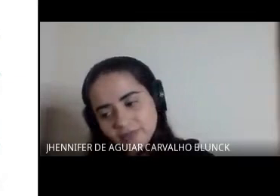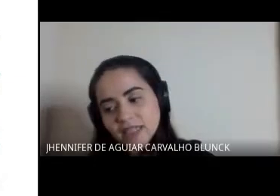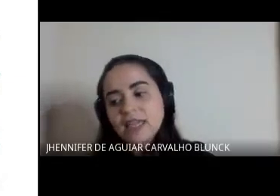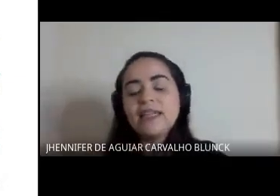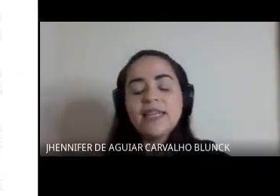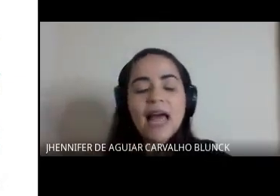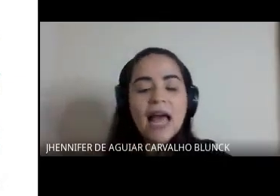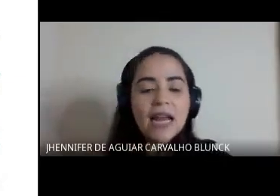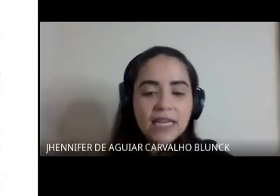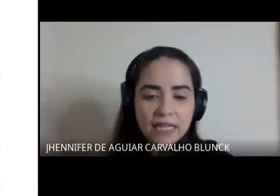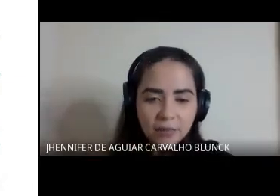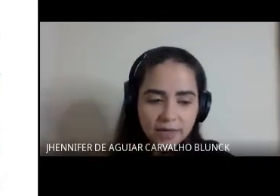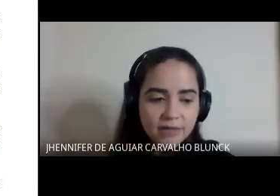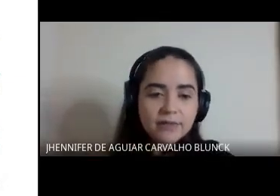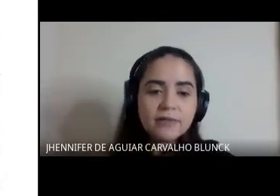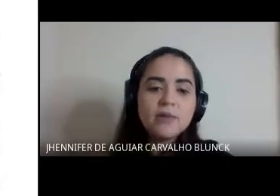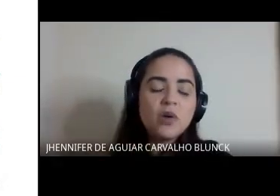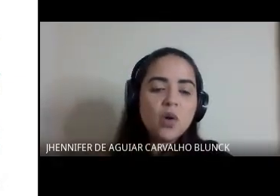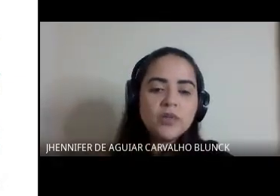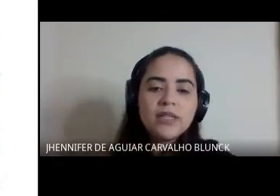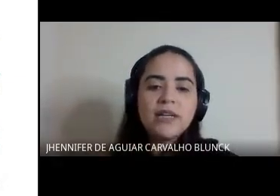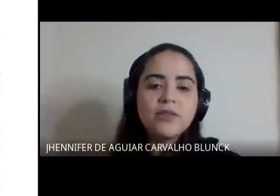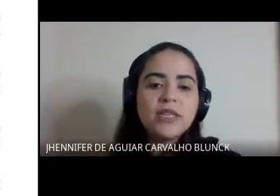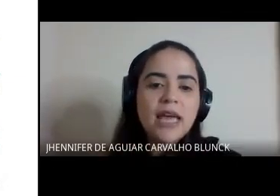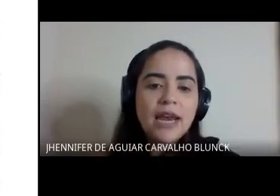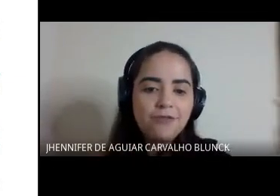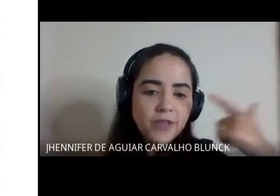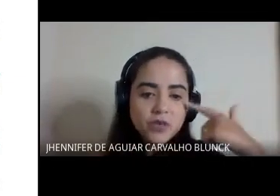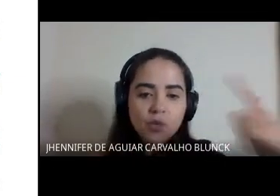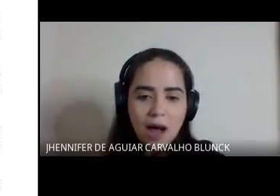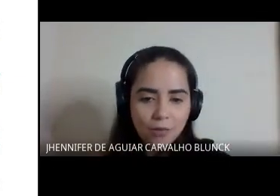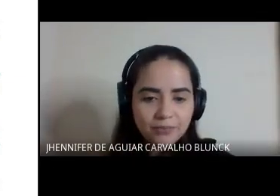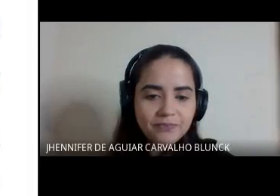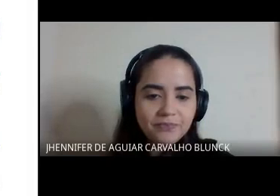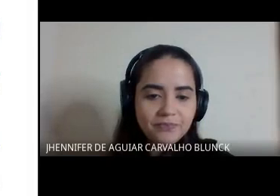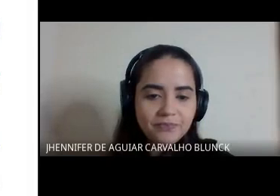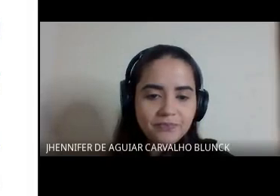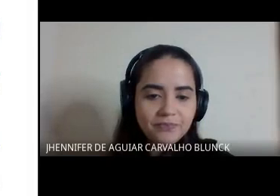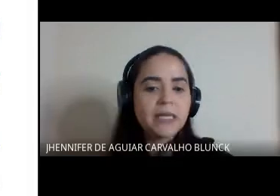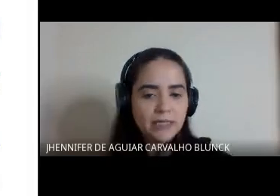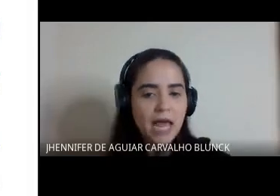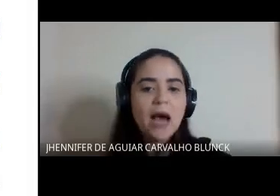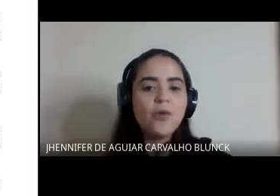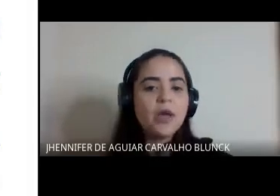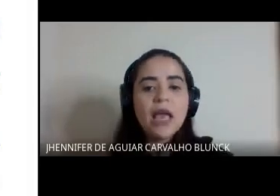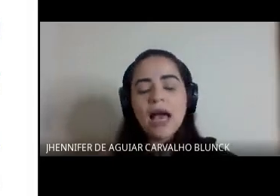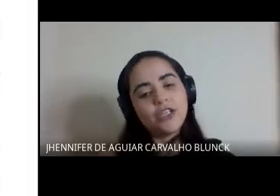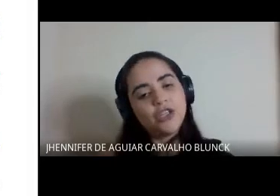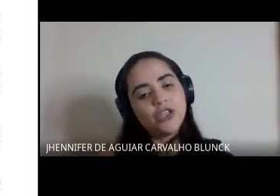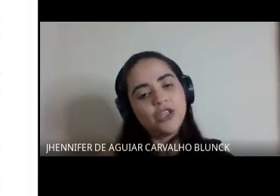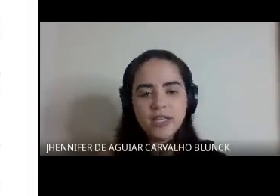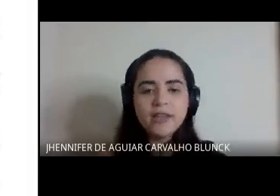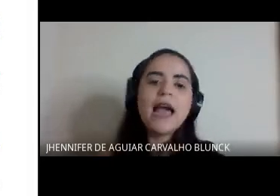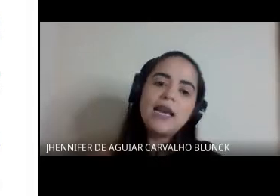pensar na Libras, considerando que ela é visual e espacial, a